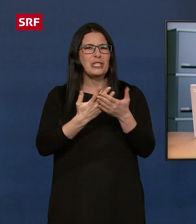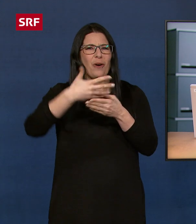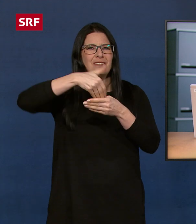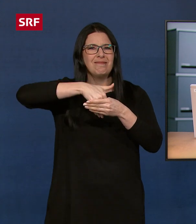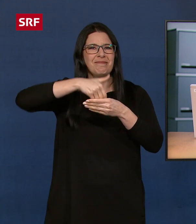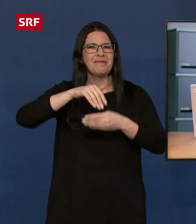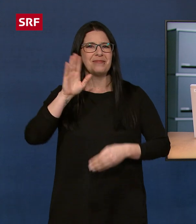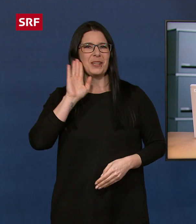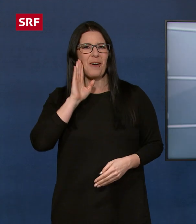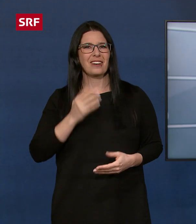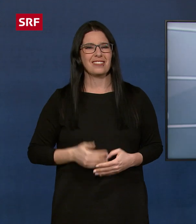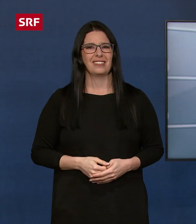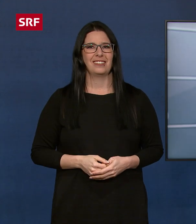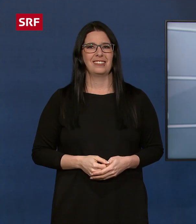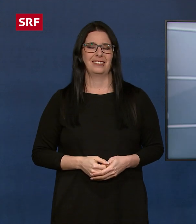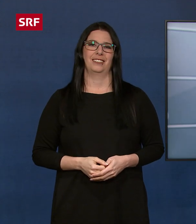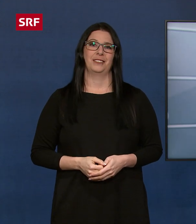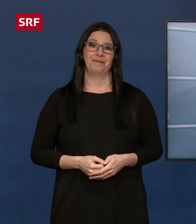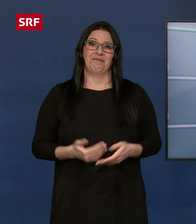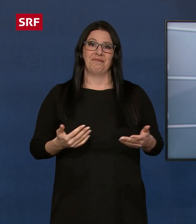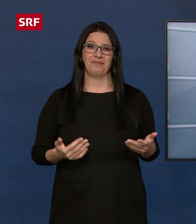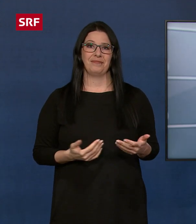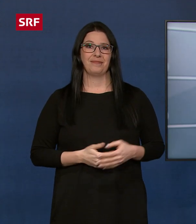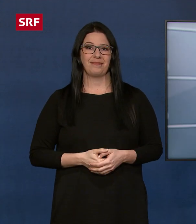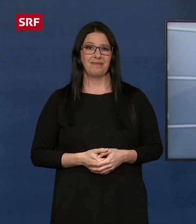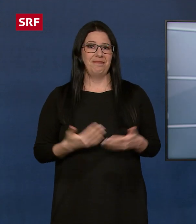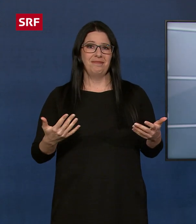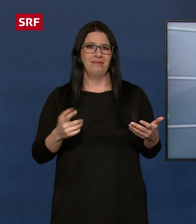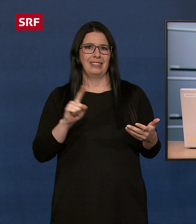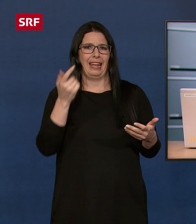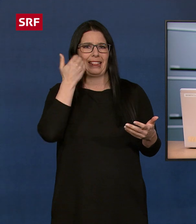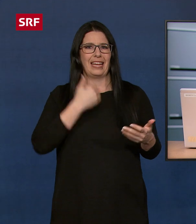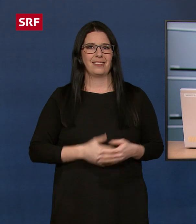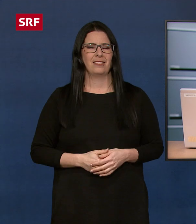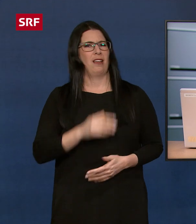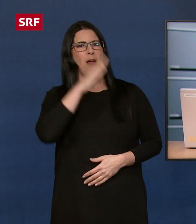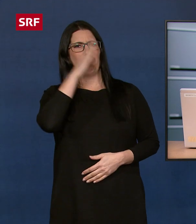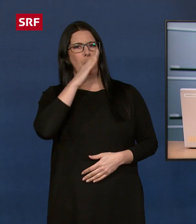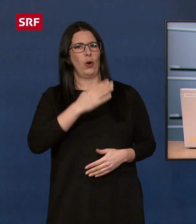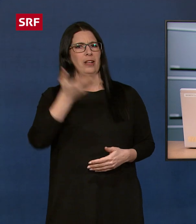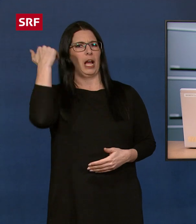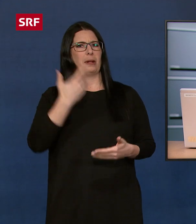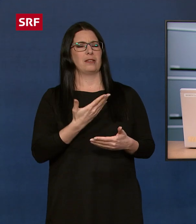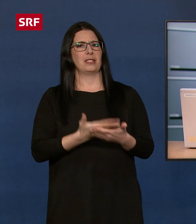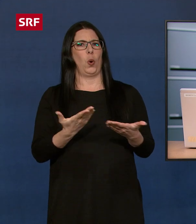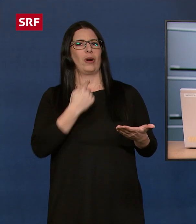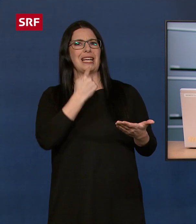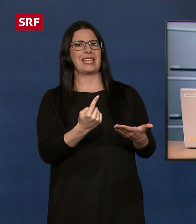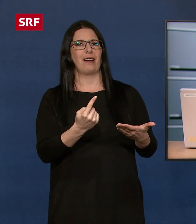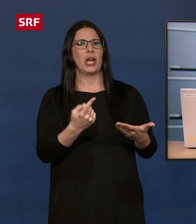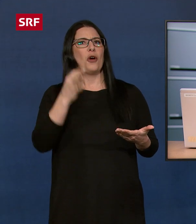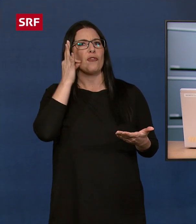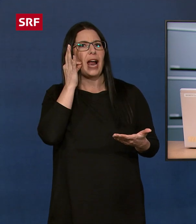sieht und so etwas gehört. Das ist einfach, ja, nicht so nett. Und ich finde es dumm, dass man einfach sagt, ja, Frauen sind